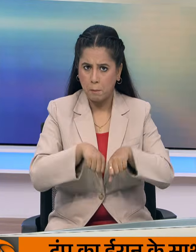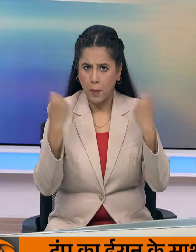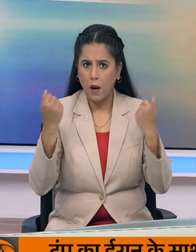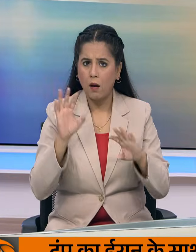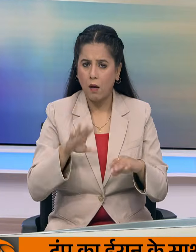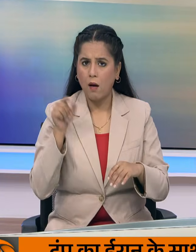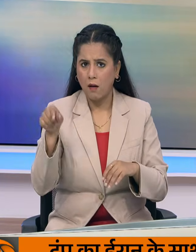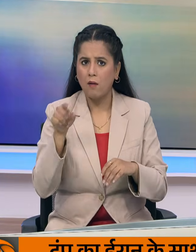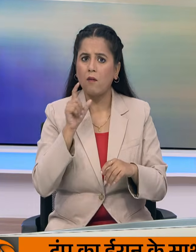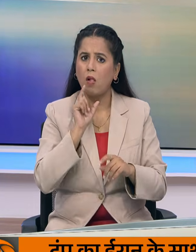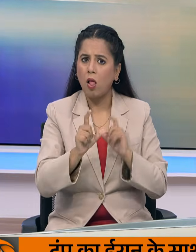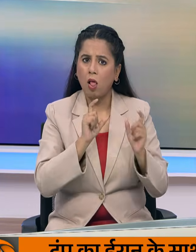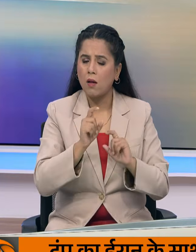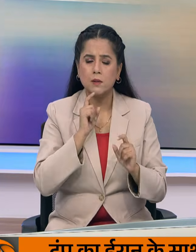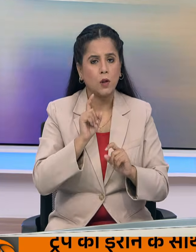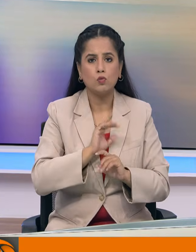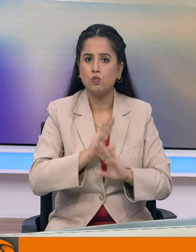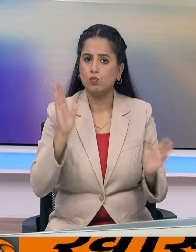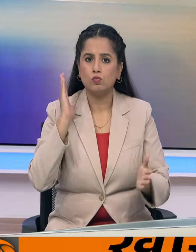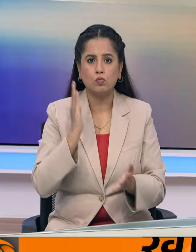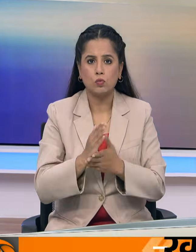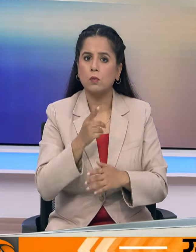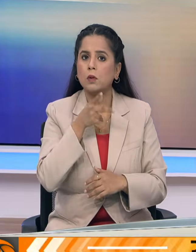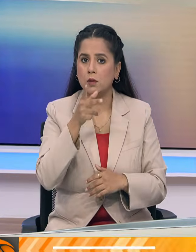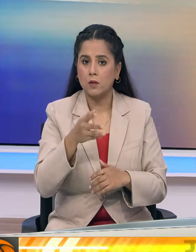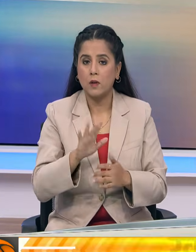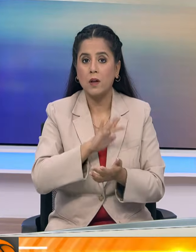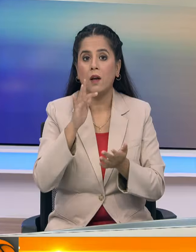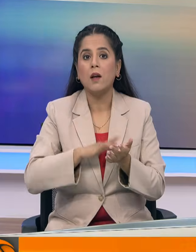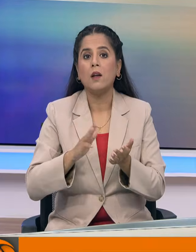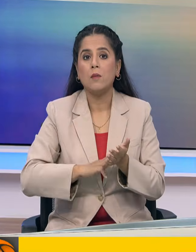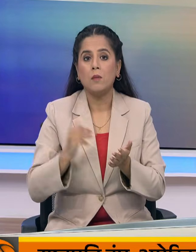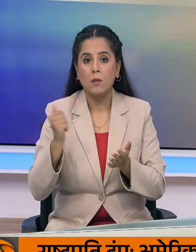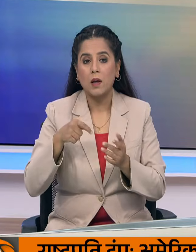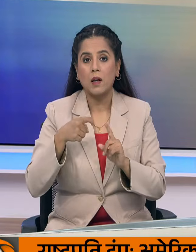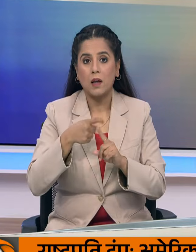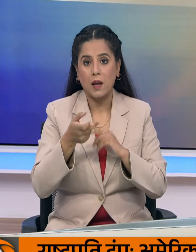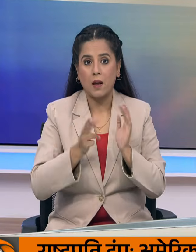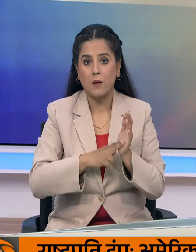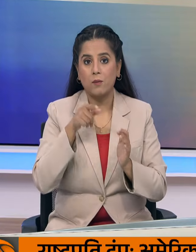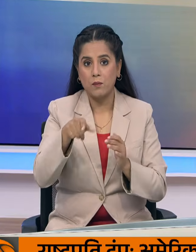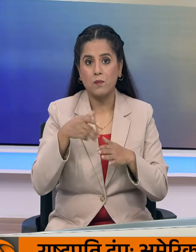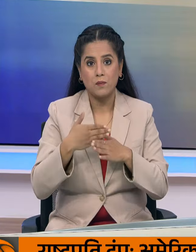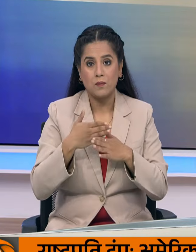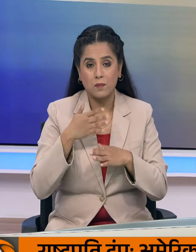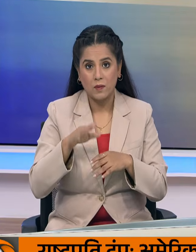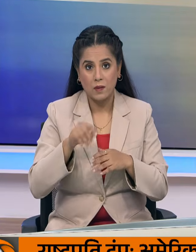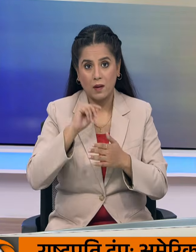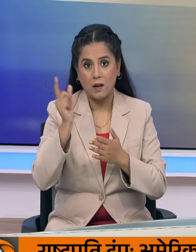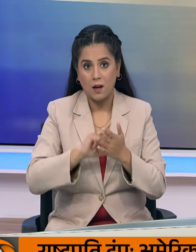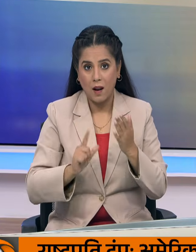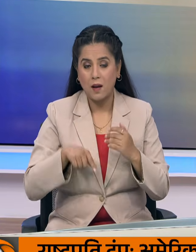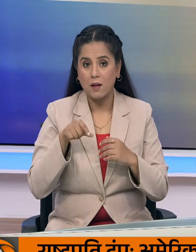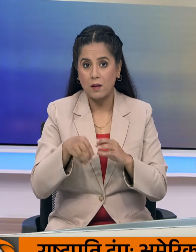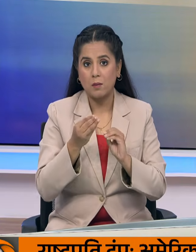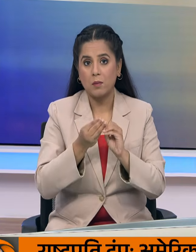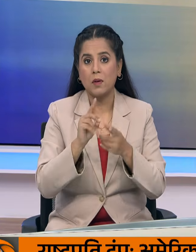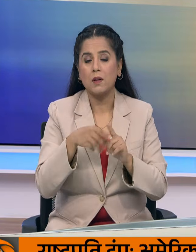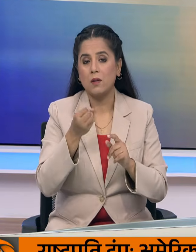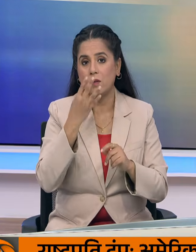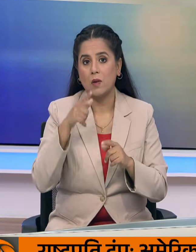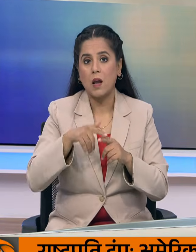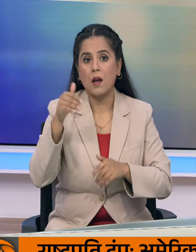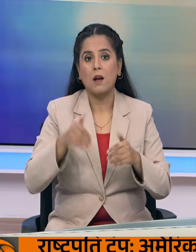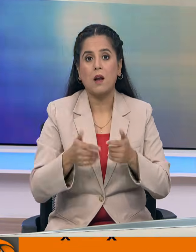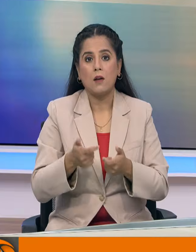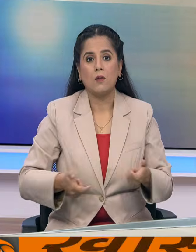दृष्टया उल्लंघन होने का आरोप लगाया। केंद्रीय मंत्री किरेन रिजिजू द्वारा साझा किए गए पत्र में भाजपा ने